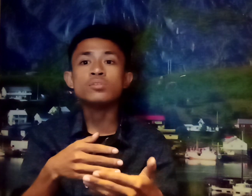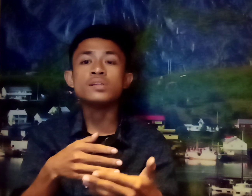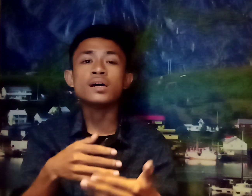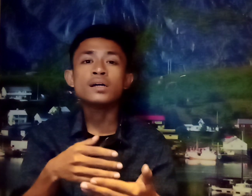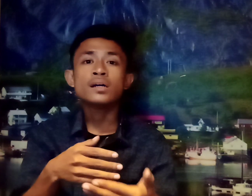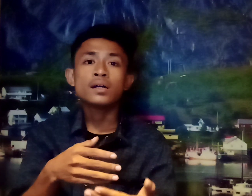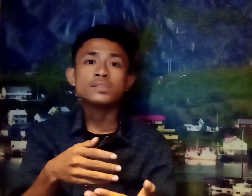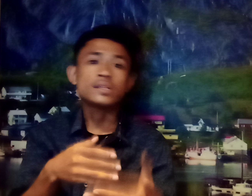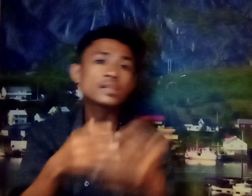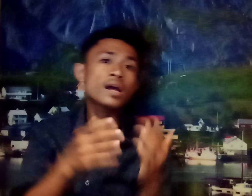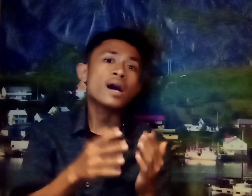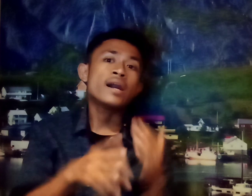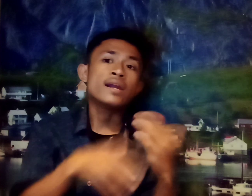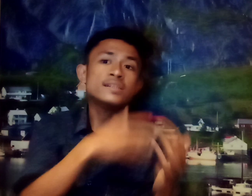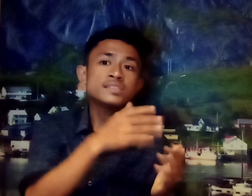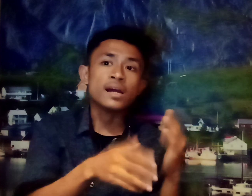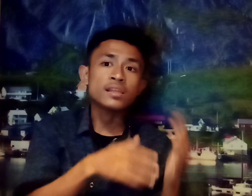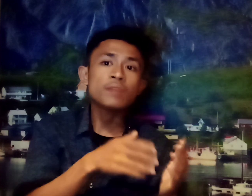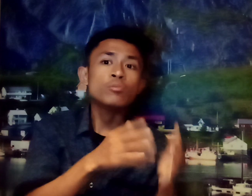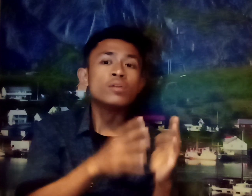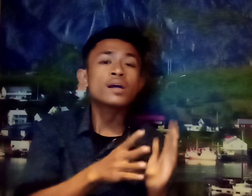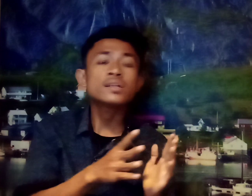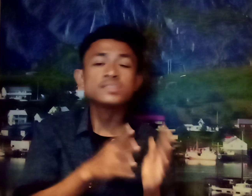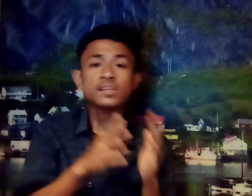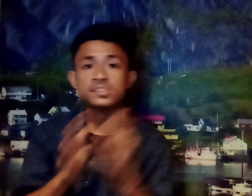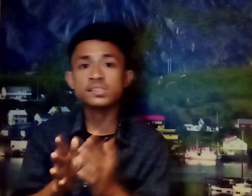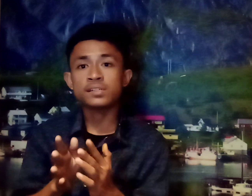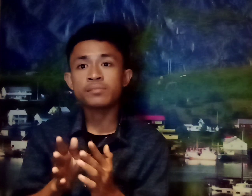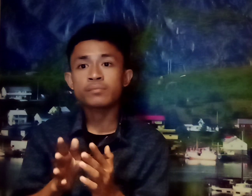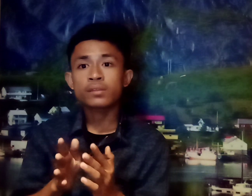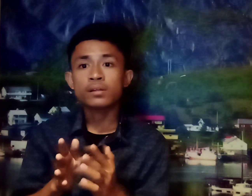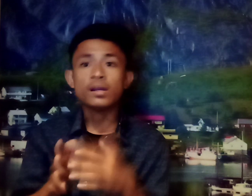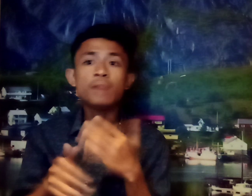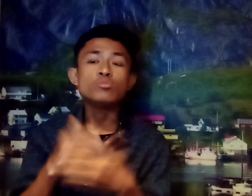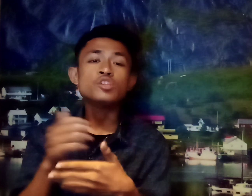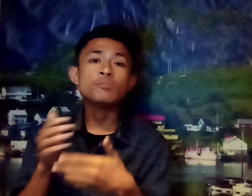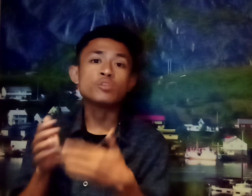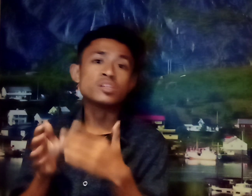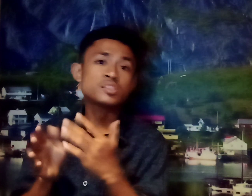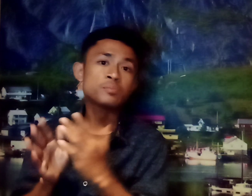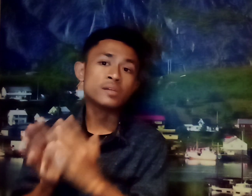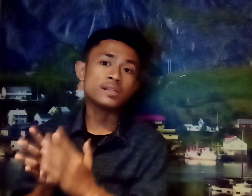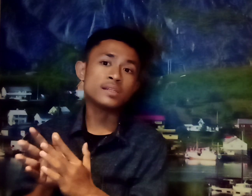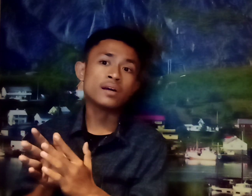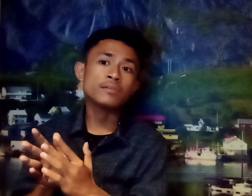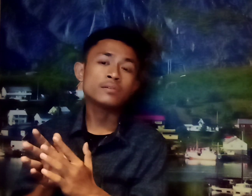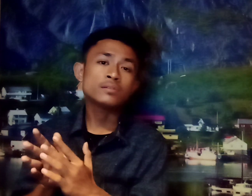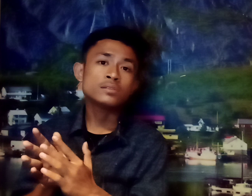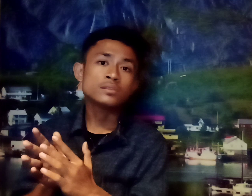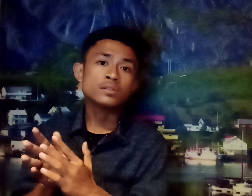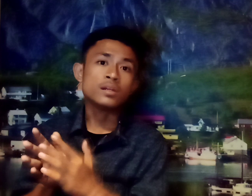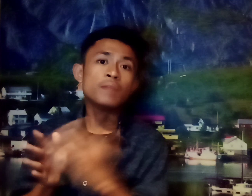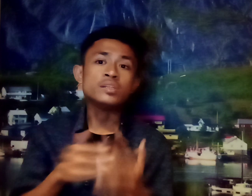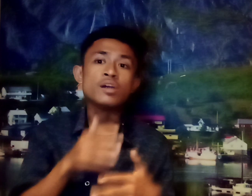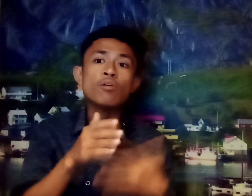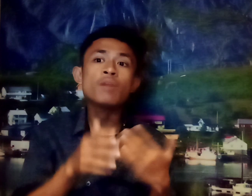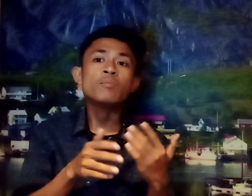sebelumnya, serta analisis data menggunakan statistik dan menguji hipotesis penelitian dan menjawab